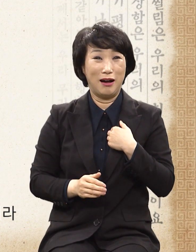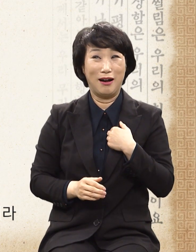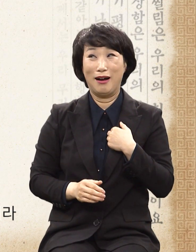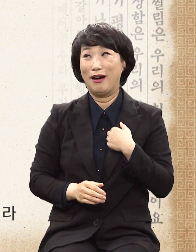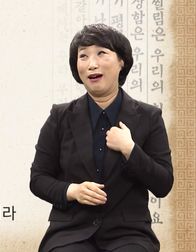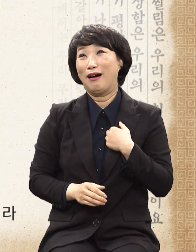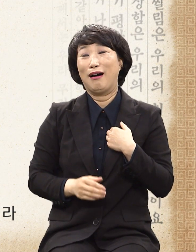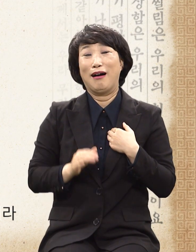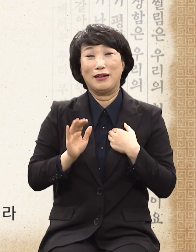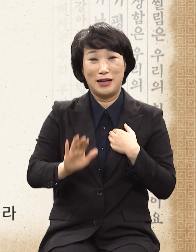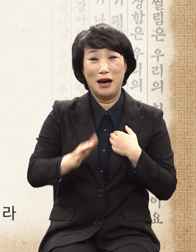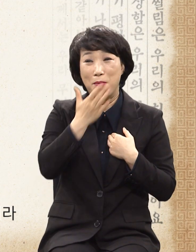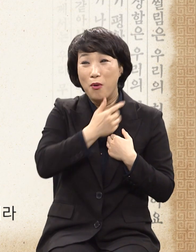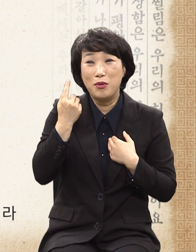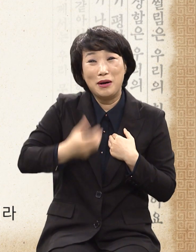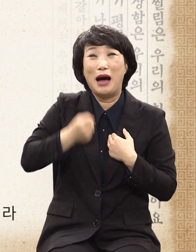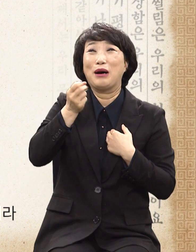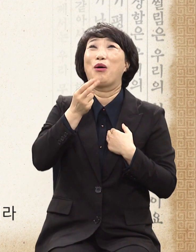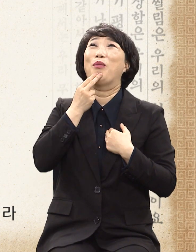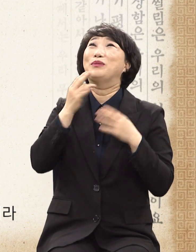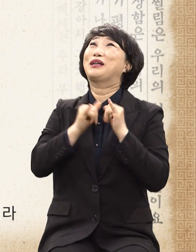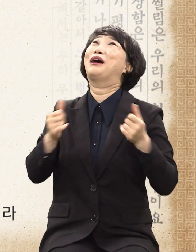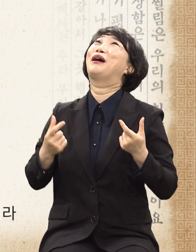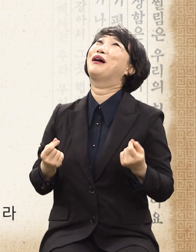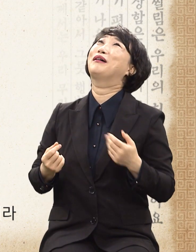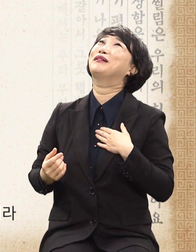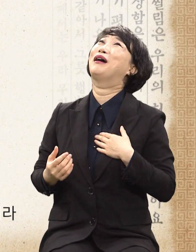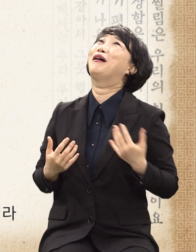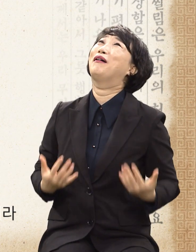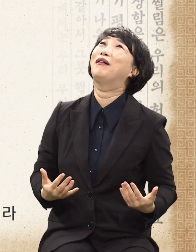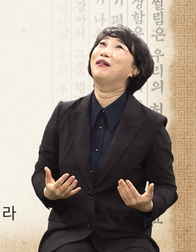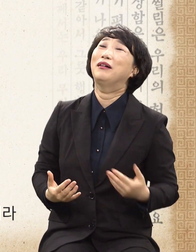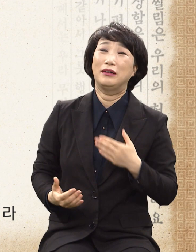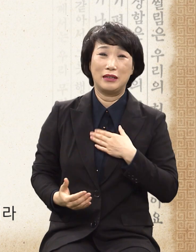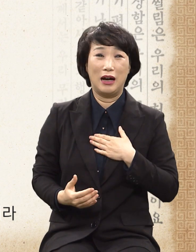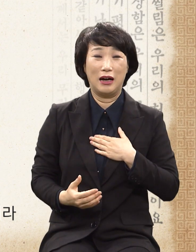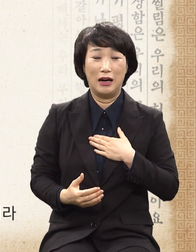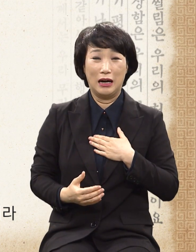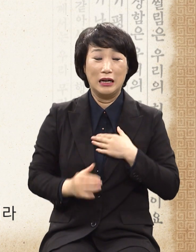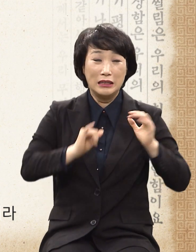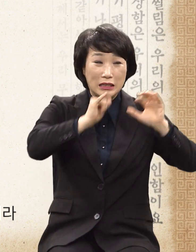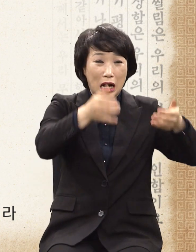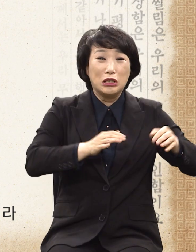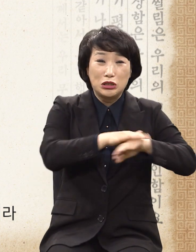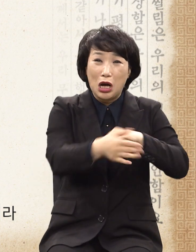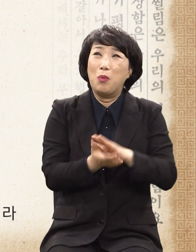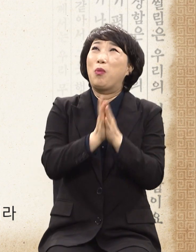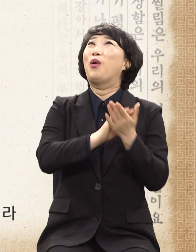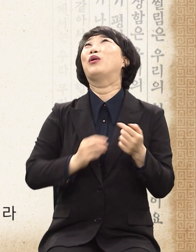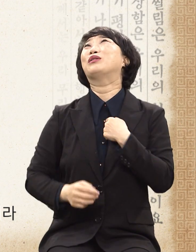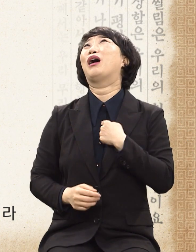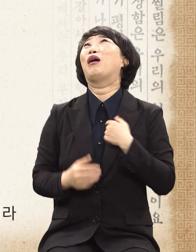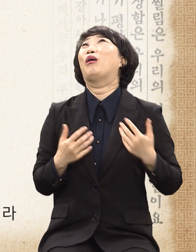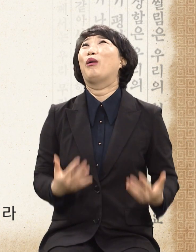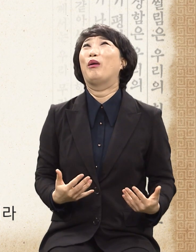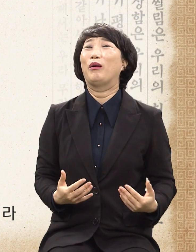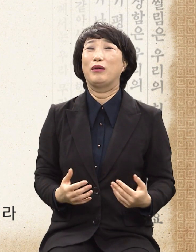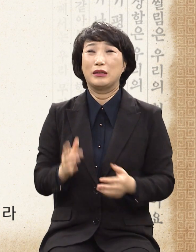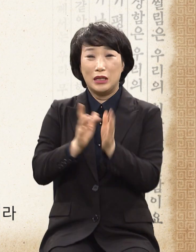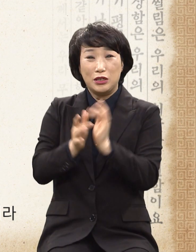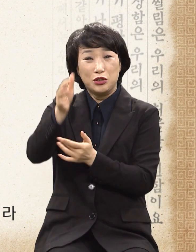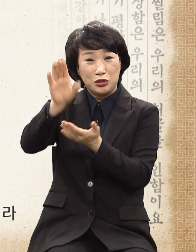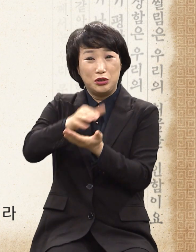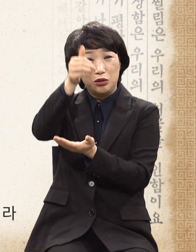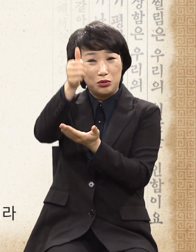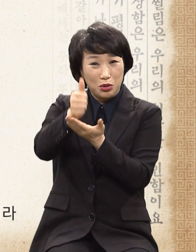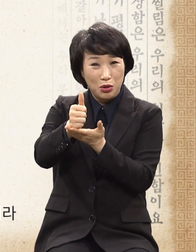나 복음 없는 사람 같습니다. 나 세속화되어 있습니다. 예수